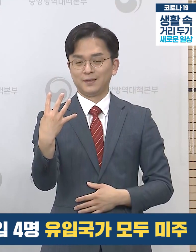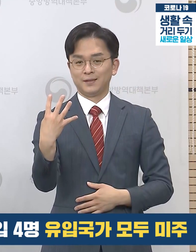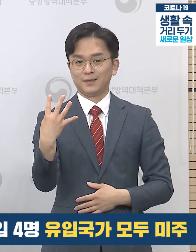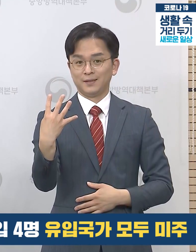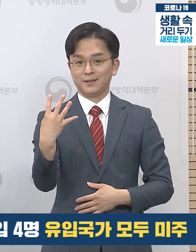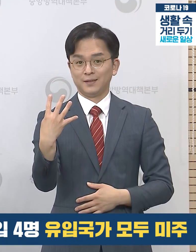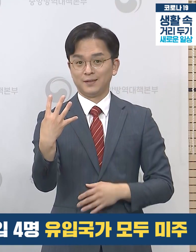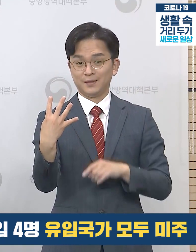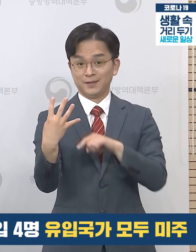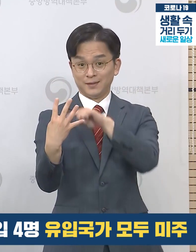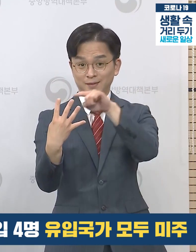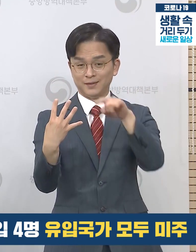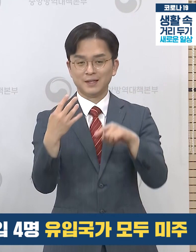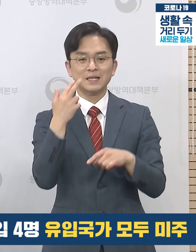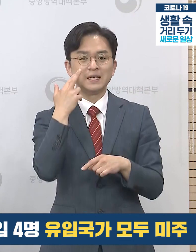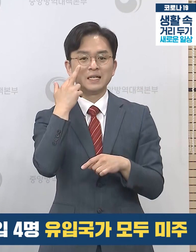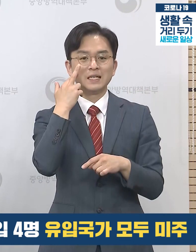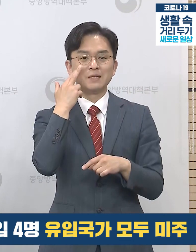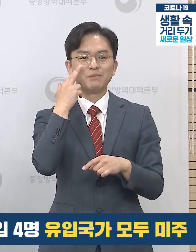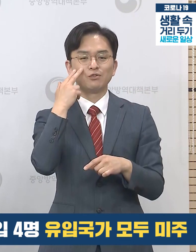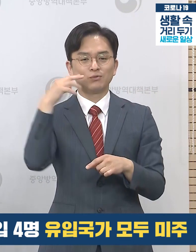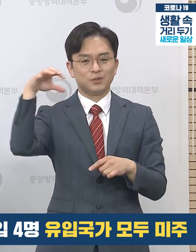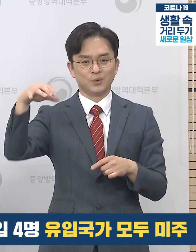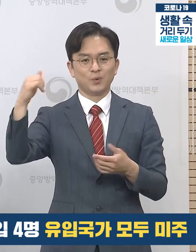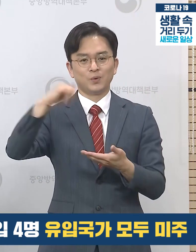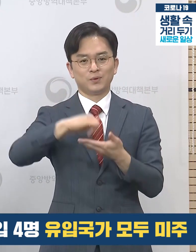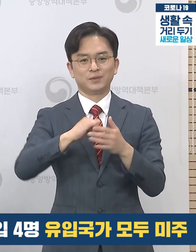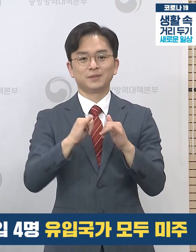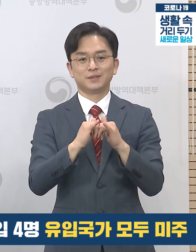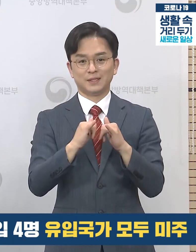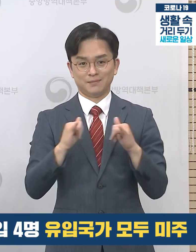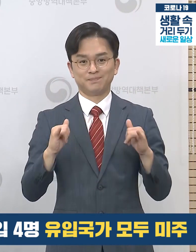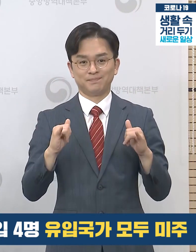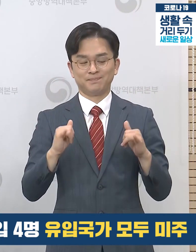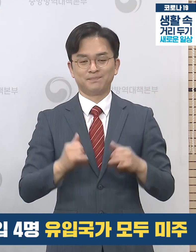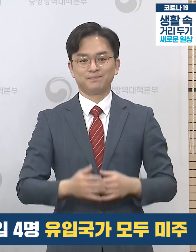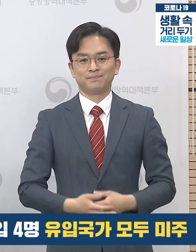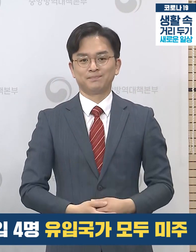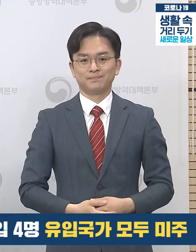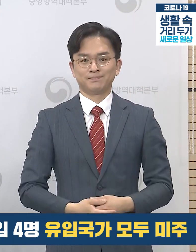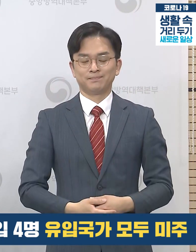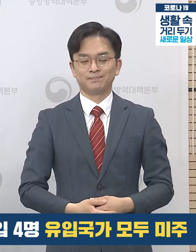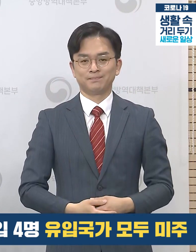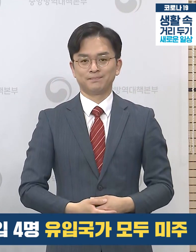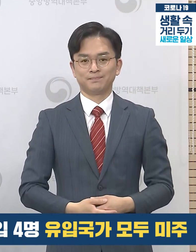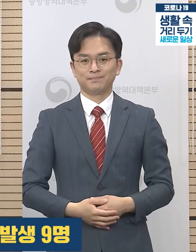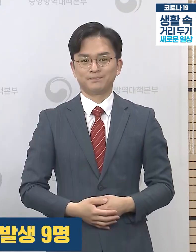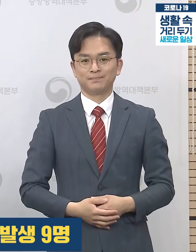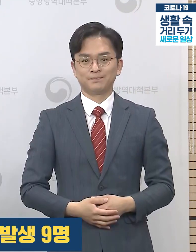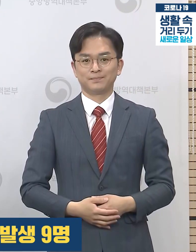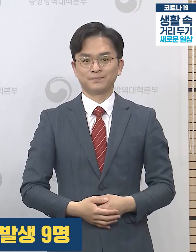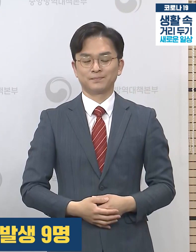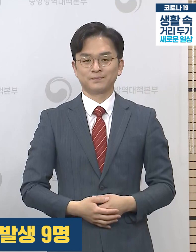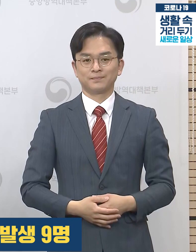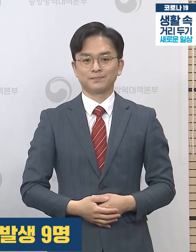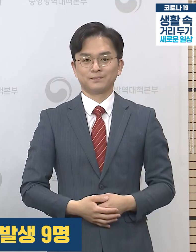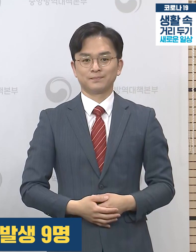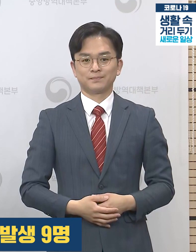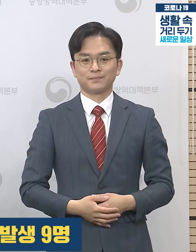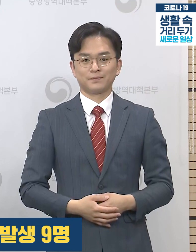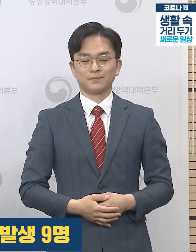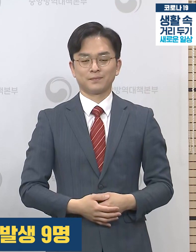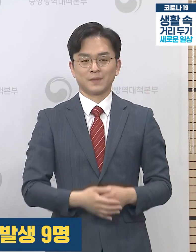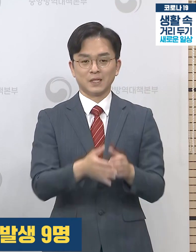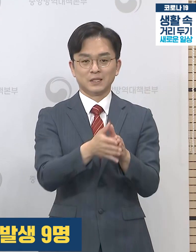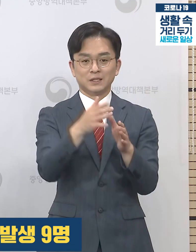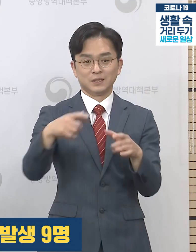모두 미주 지역의 출발자로부터 발생을 하였습니다. 국내 지역사회